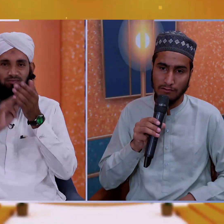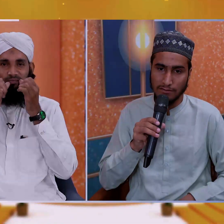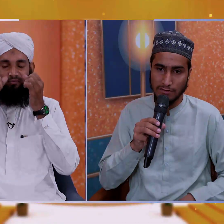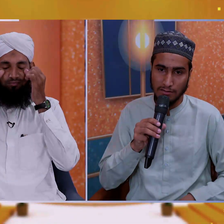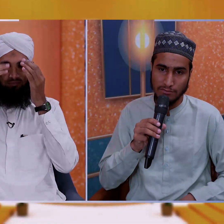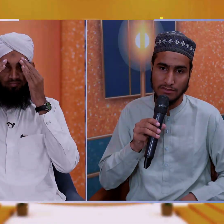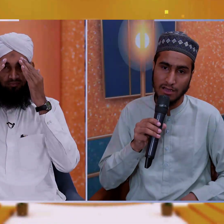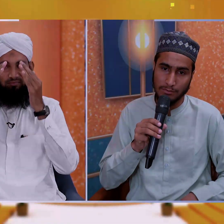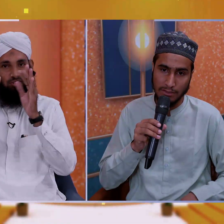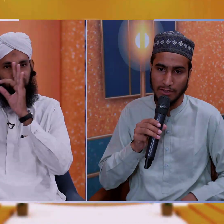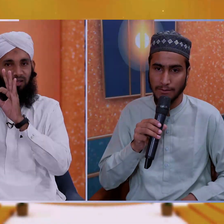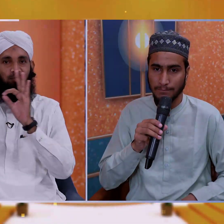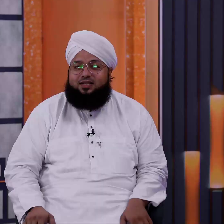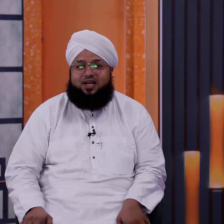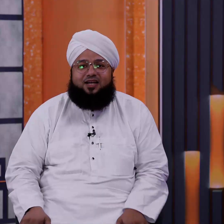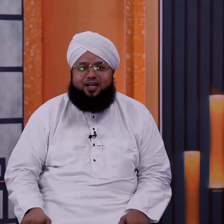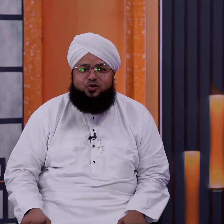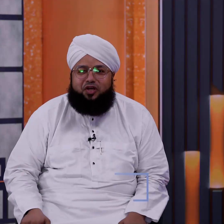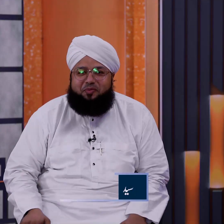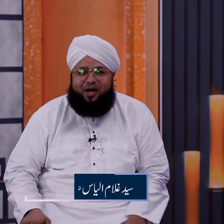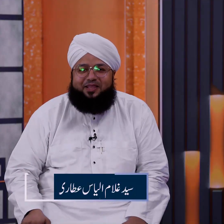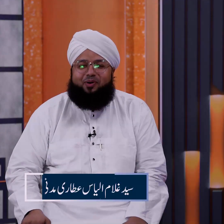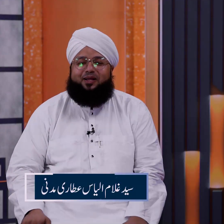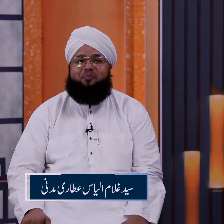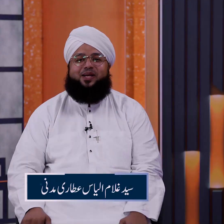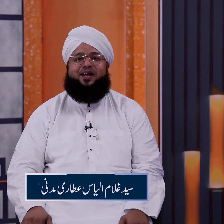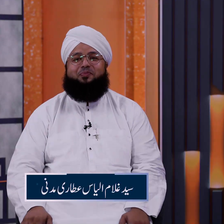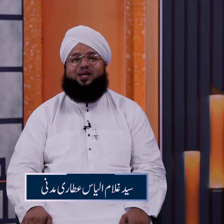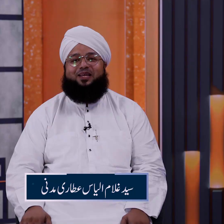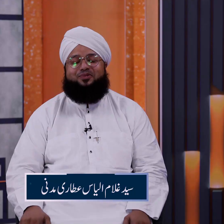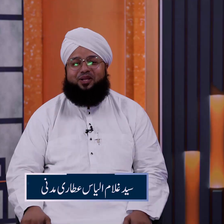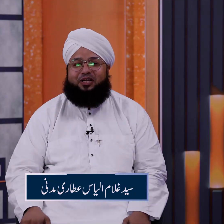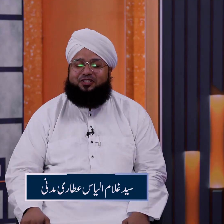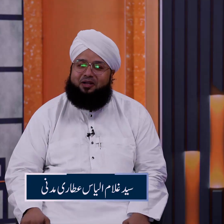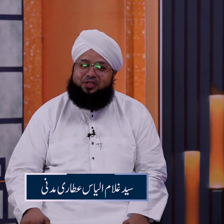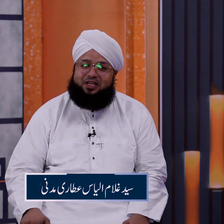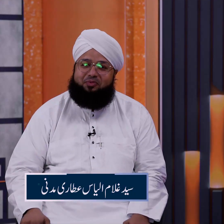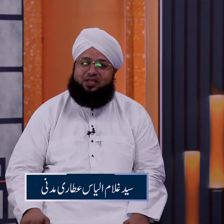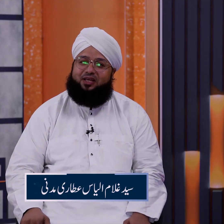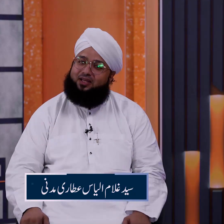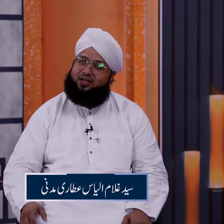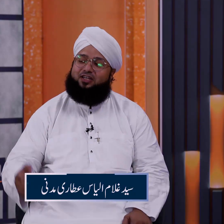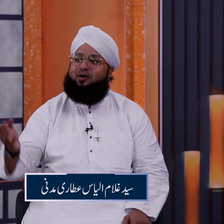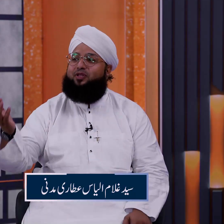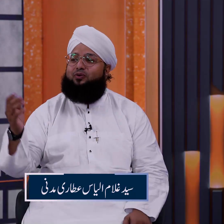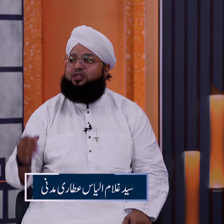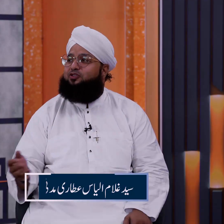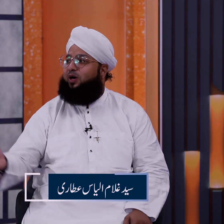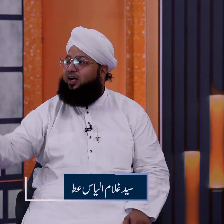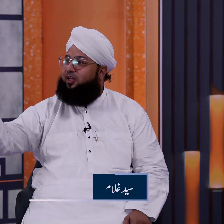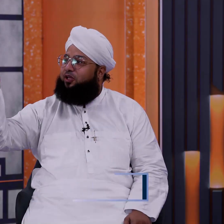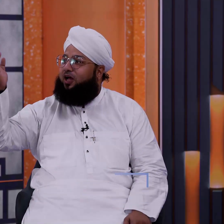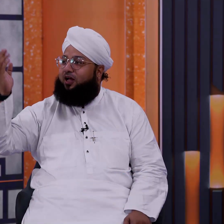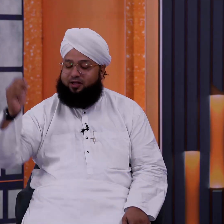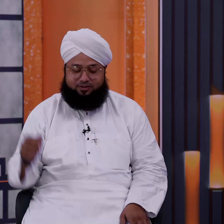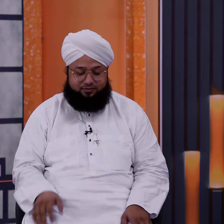صلی اللہ علیہ وسلم سے ثابت ہے. 4 زانوں یعنی پالتی مار کر بیٹھنا نبی کریم صلی اللہ علیہ وسلم سے ثابت ہے. ان کا جواب بھی درست ہے.